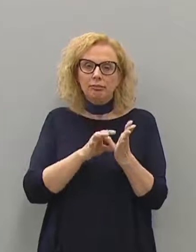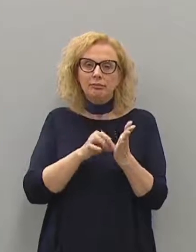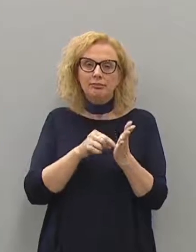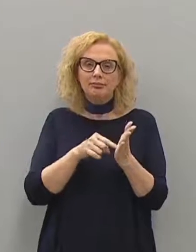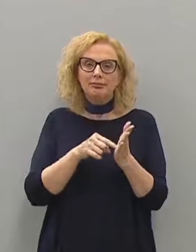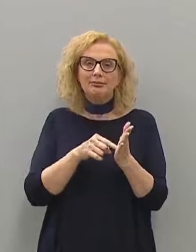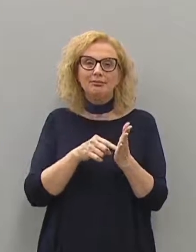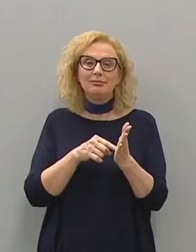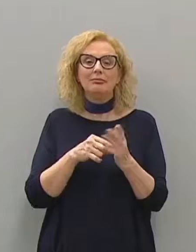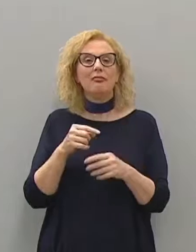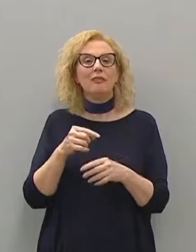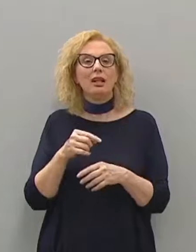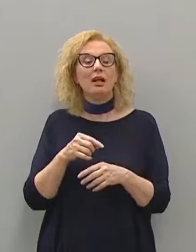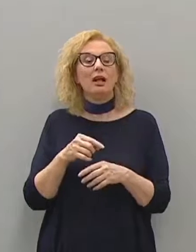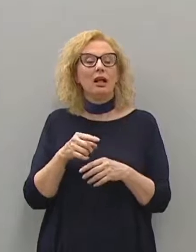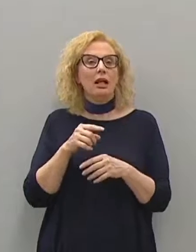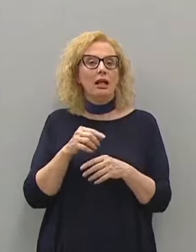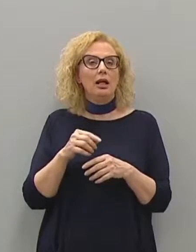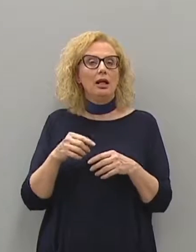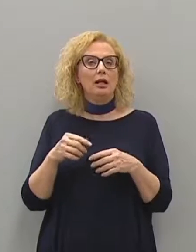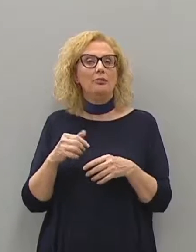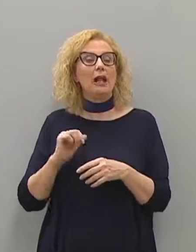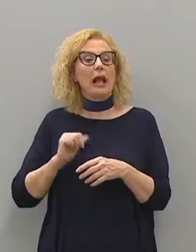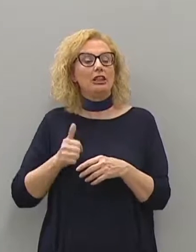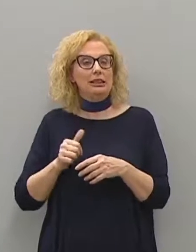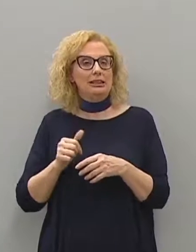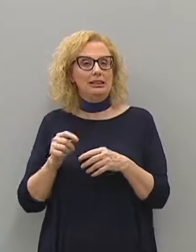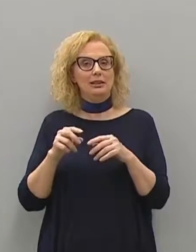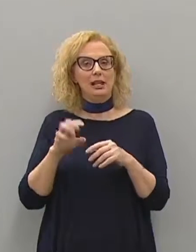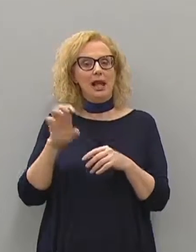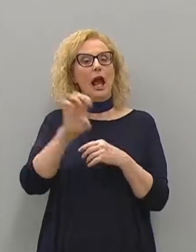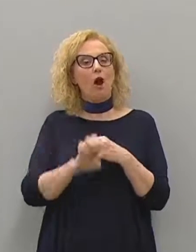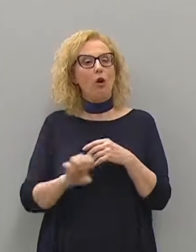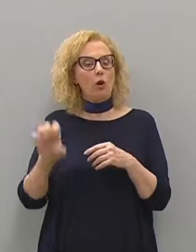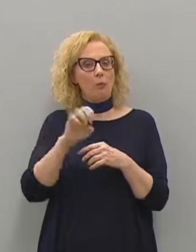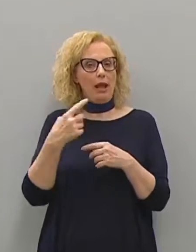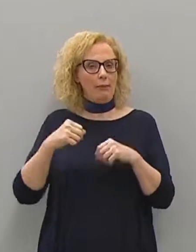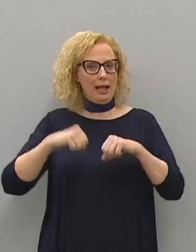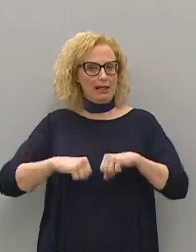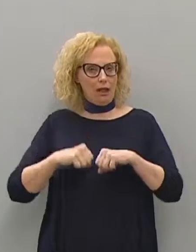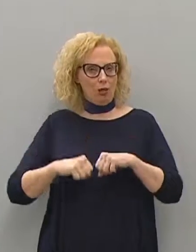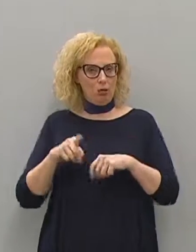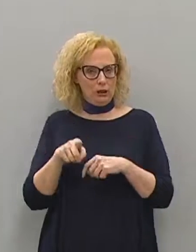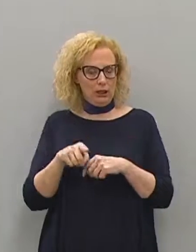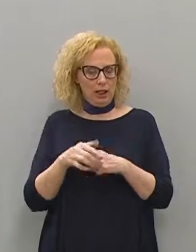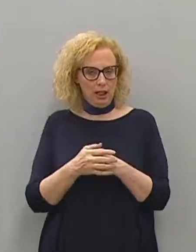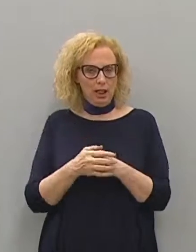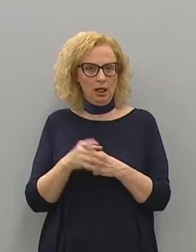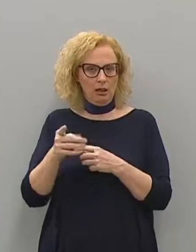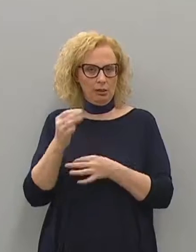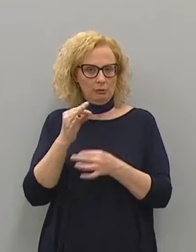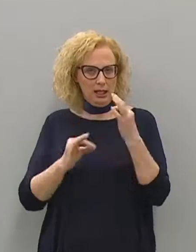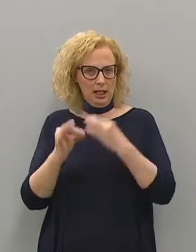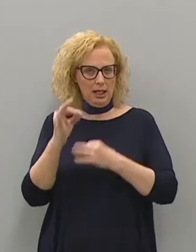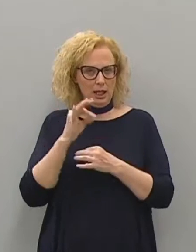che l'agenzia diciamo per europea per la per la per la salute e